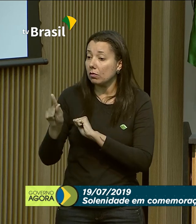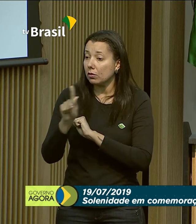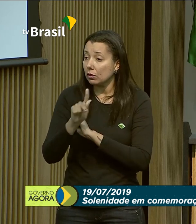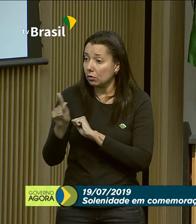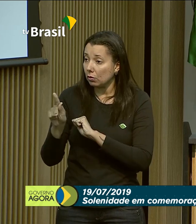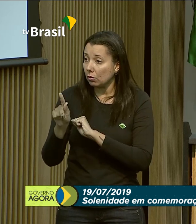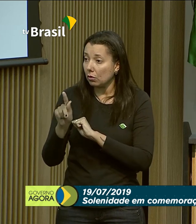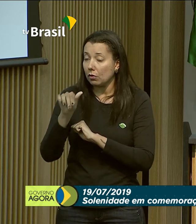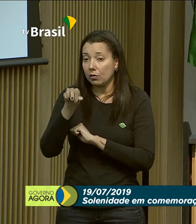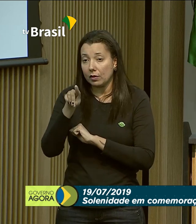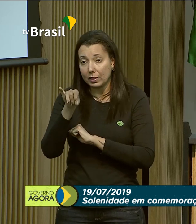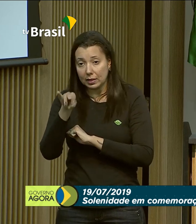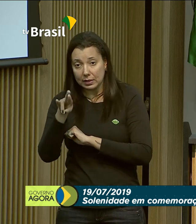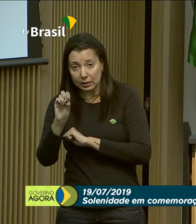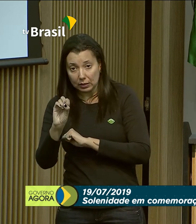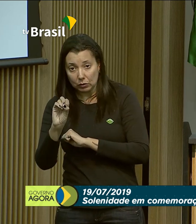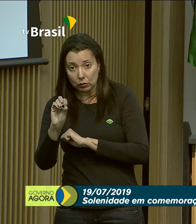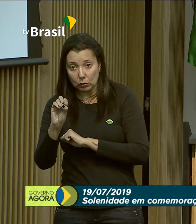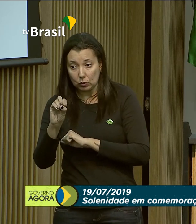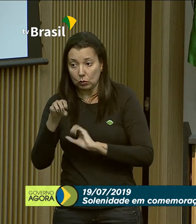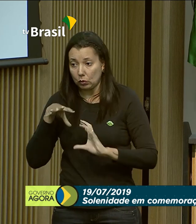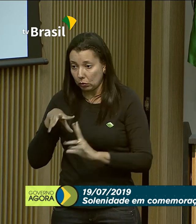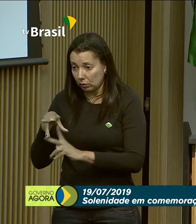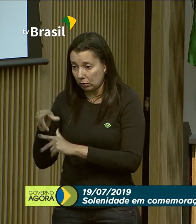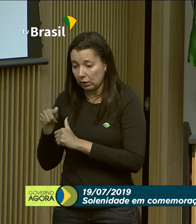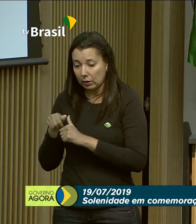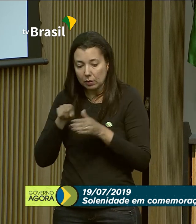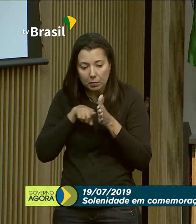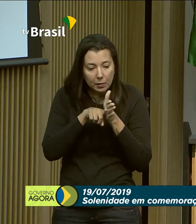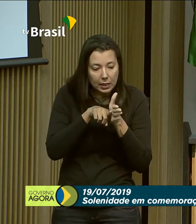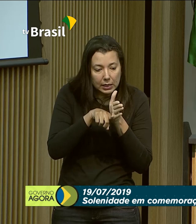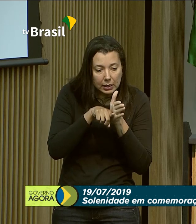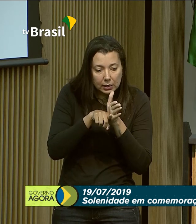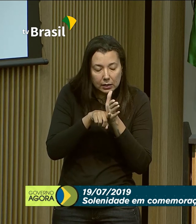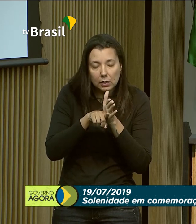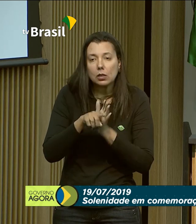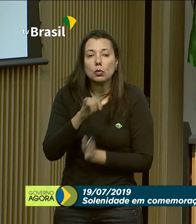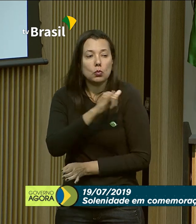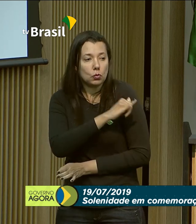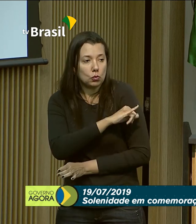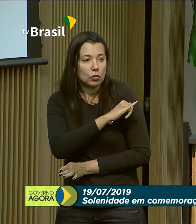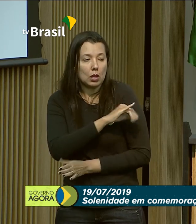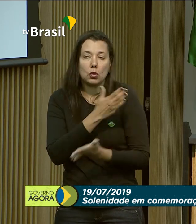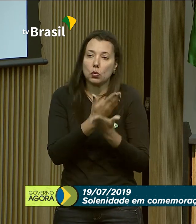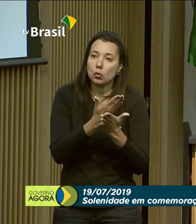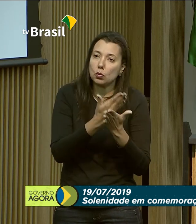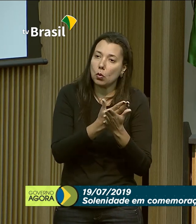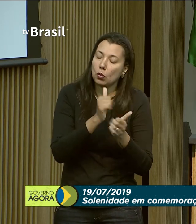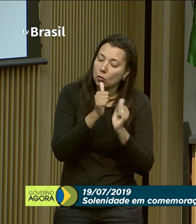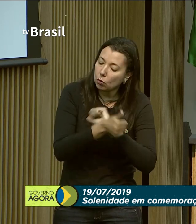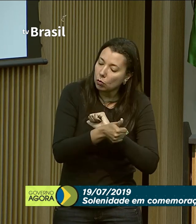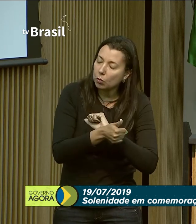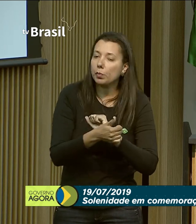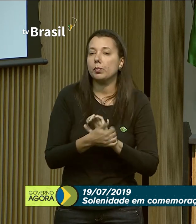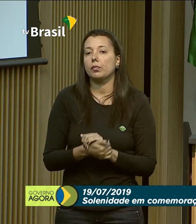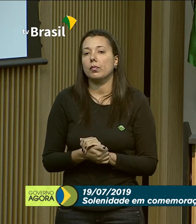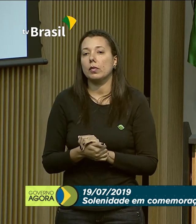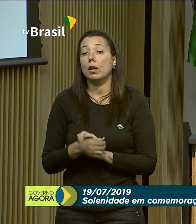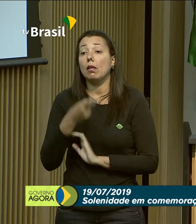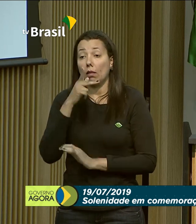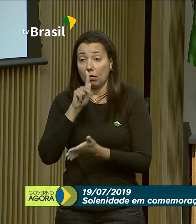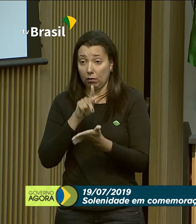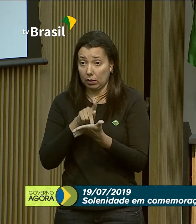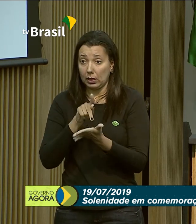Carlos Teixeira, do Instituto Universitário de Pesquisa do Rio de Janeiro, estudioso do futebol, ele afirma